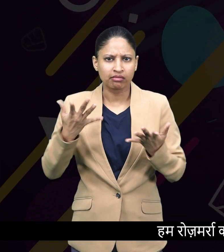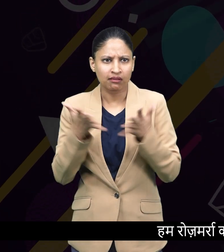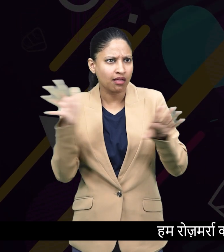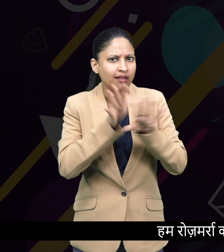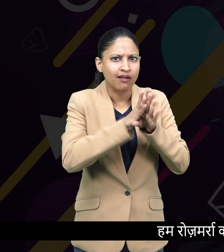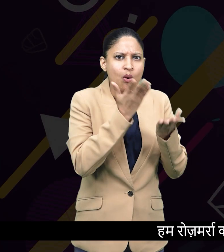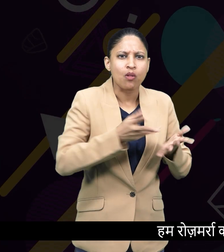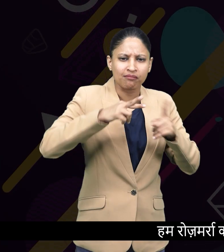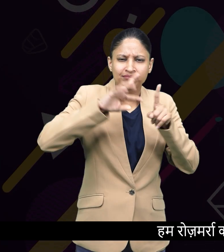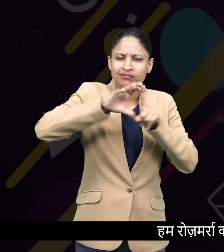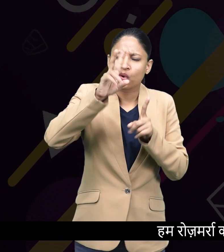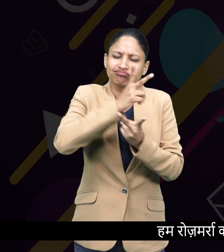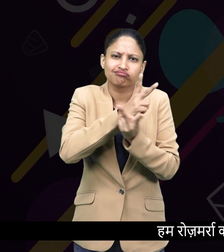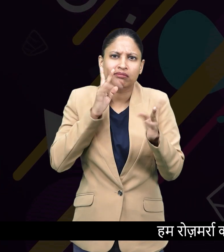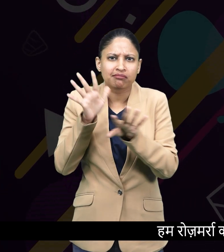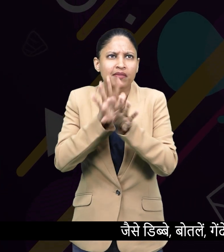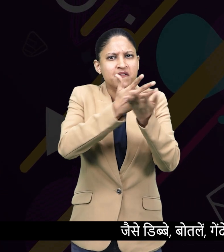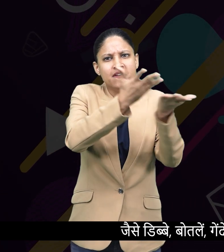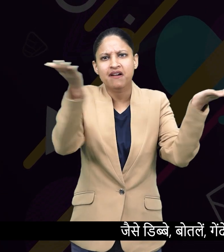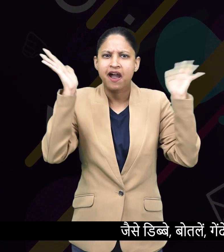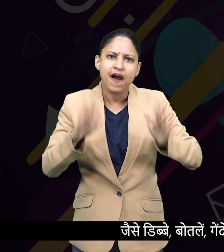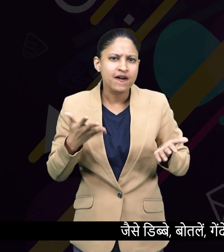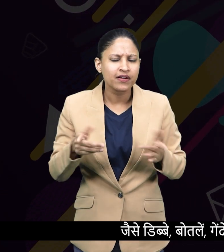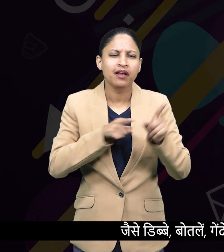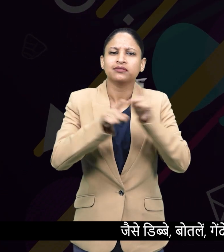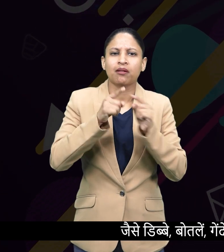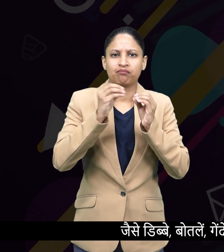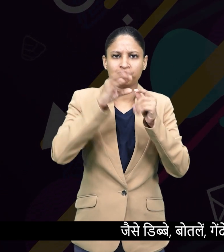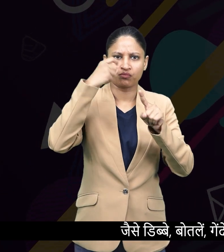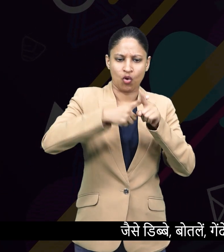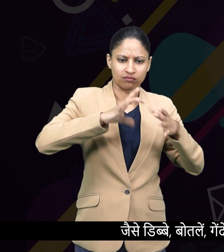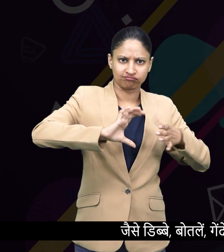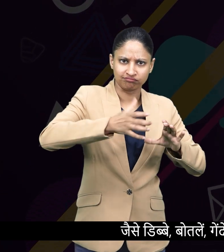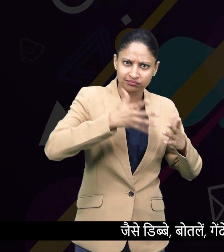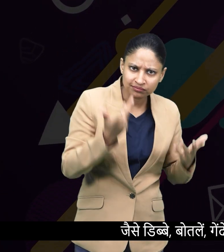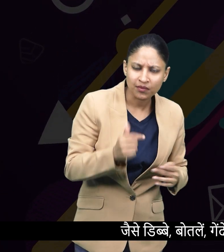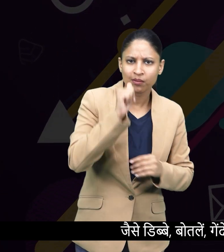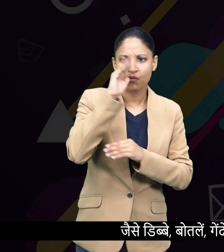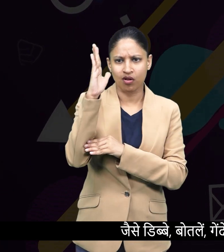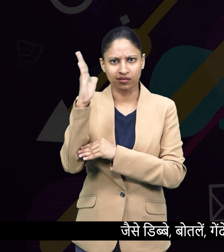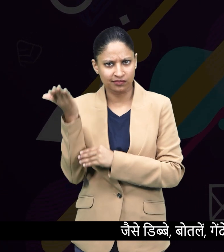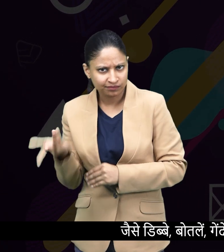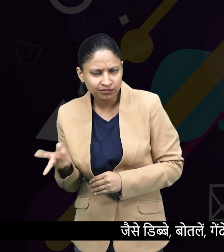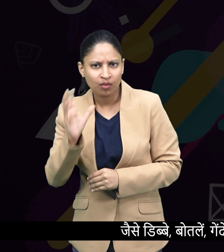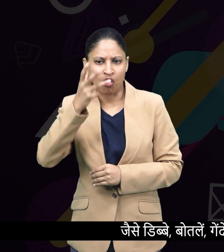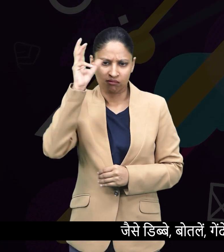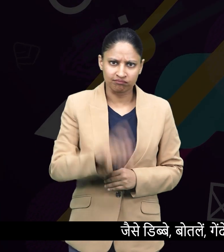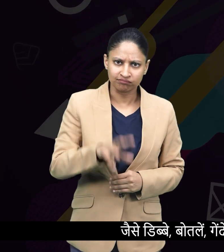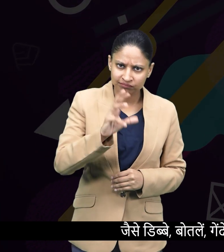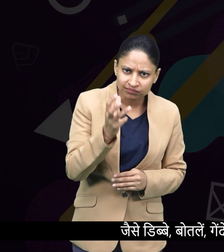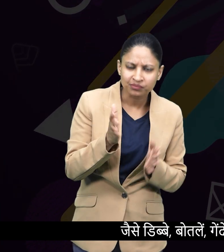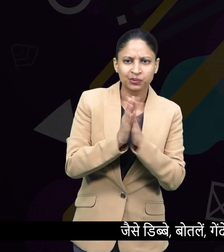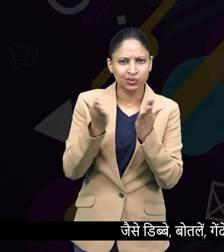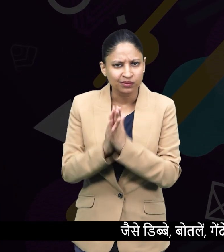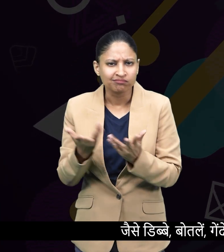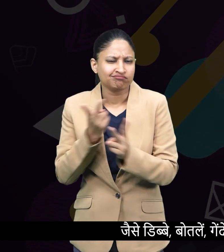में आकृतियां देखते हैं, जिससे डिब्बे, बोतलें, गेंदें और पुस्तकें, ये भी 3D आकृतियां